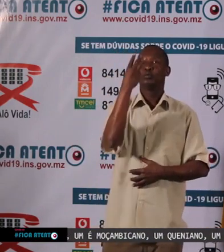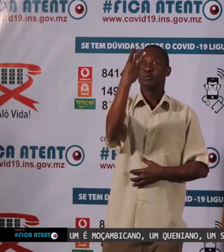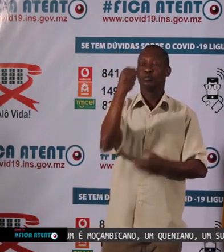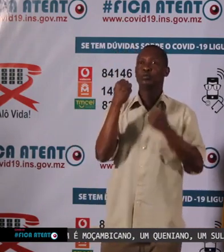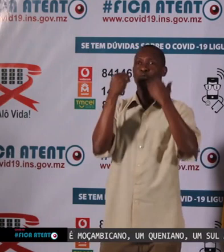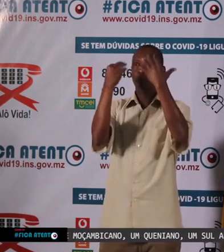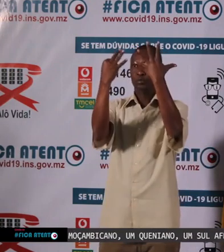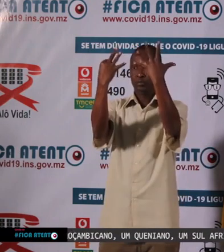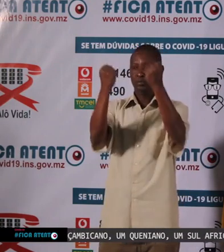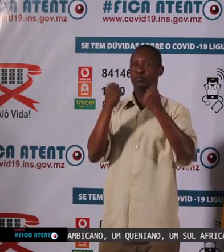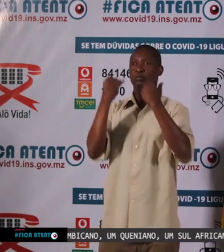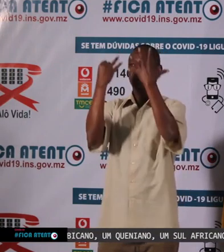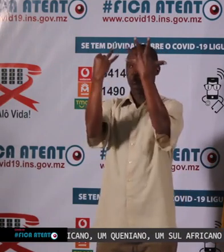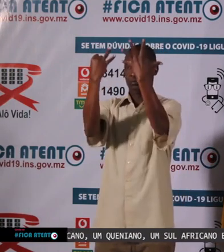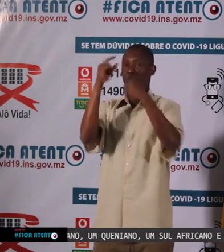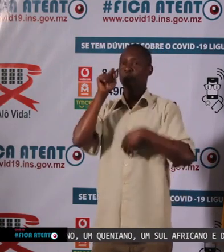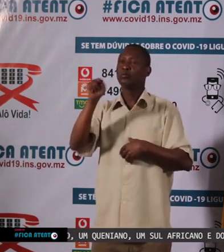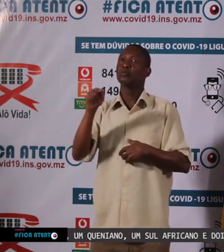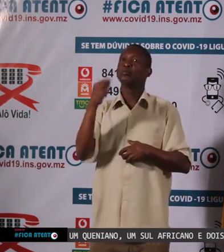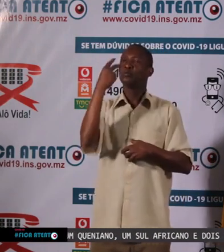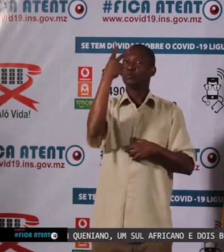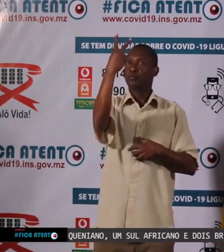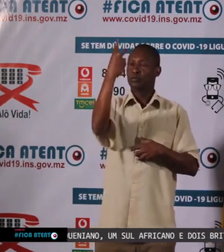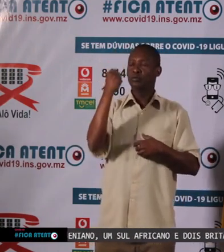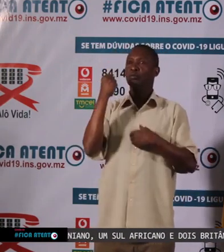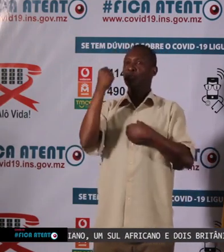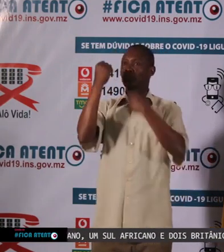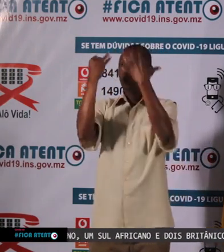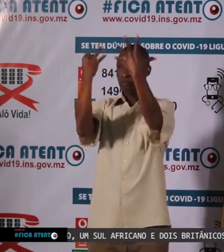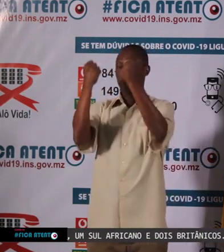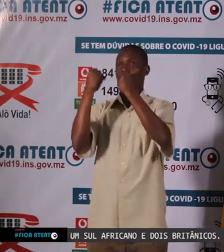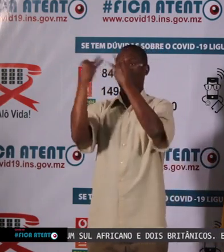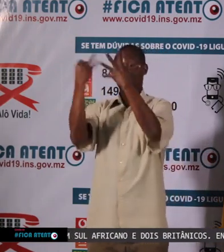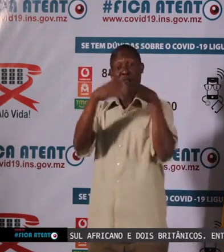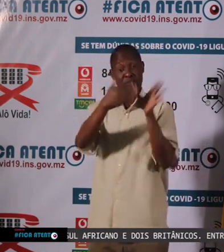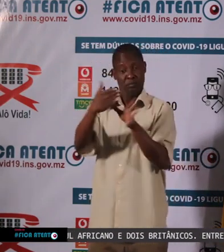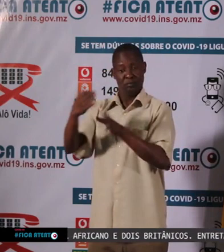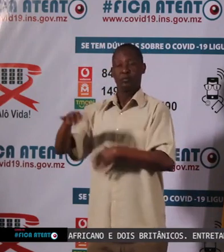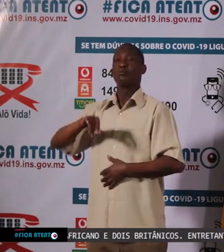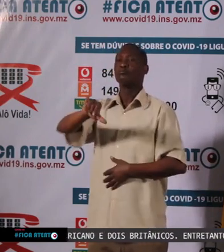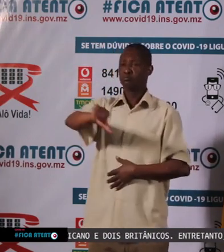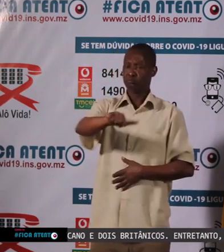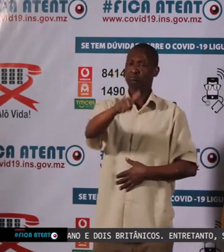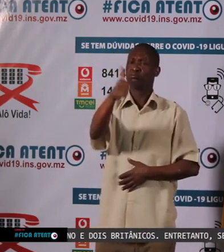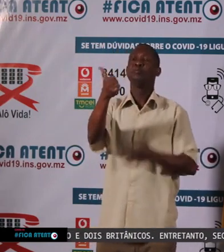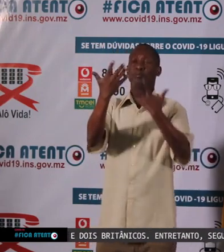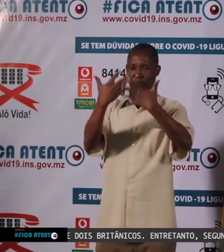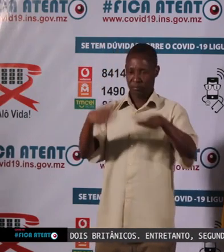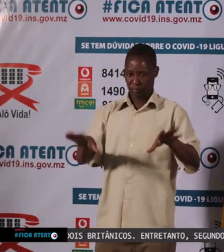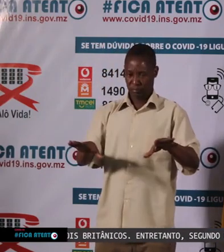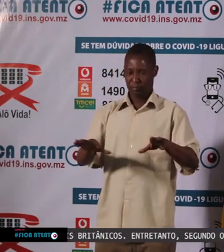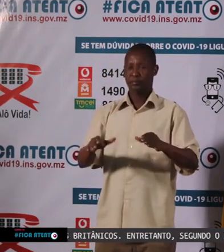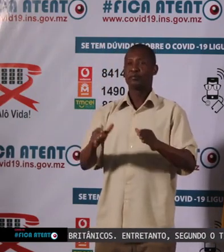1.387.274 pessoas totalmente recuperadas da condição de Covid-19. No nosso